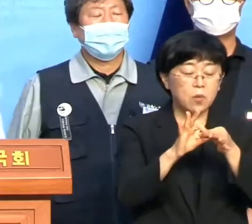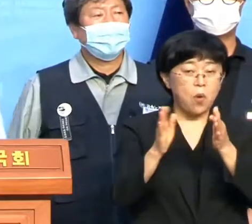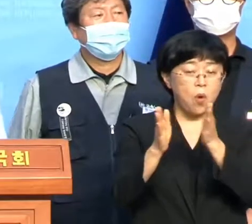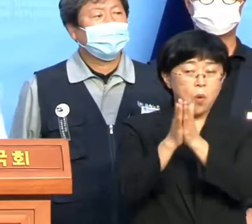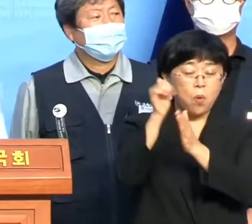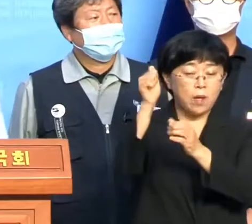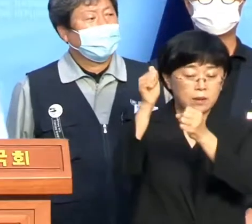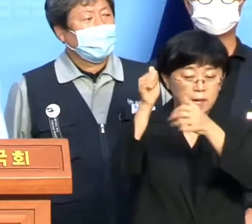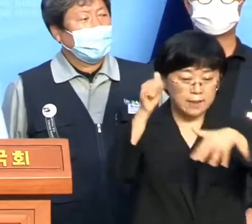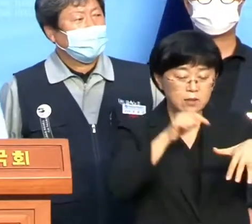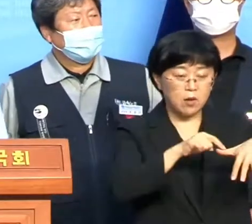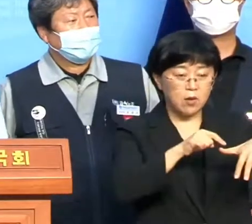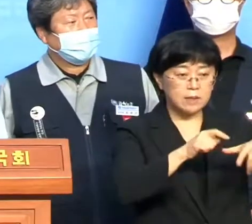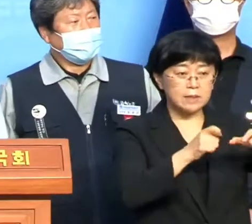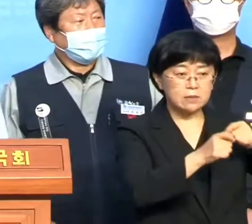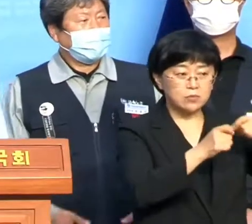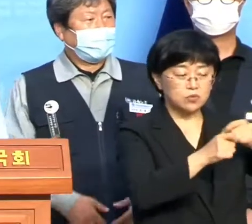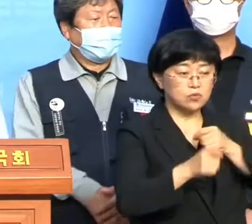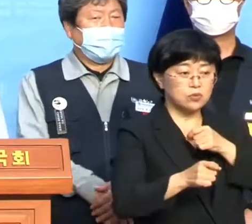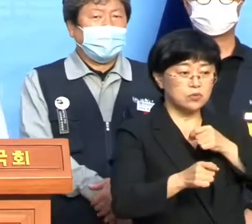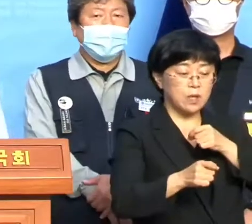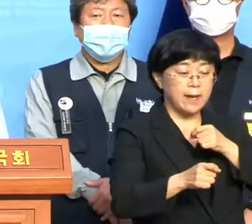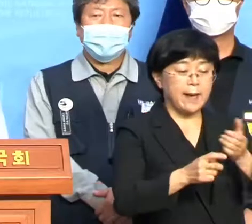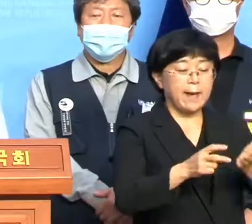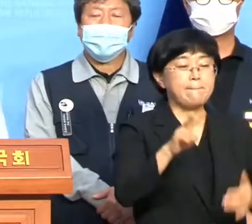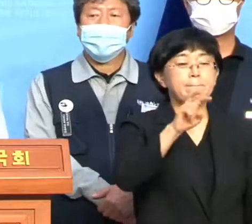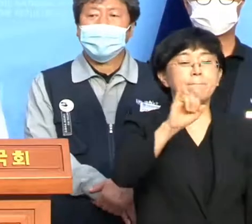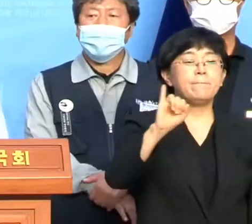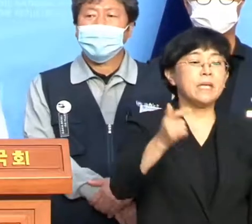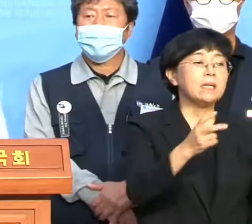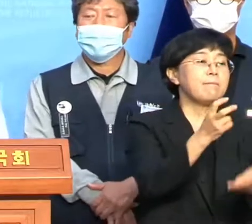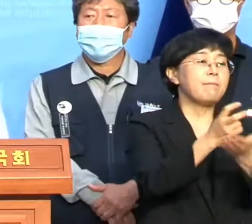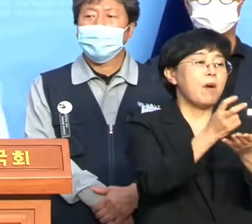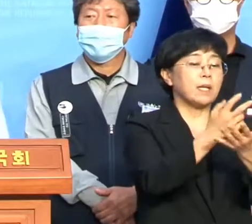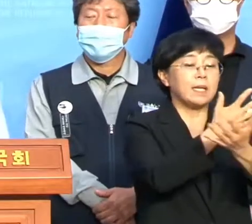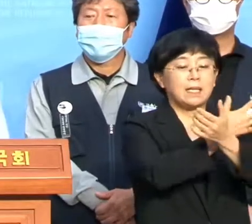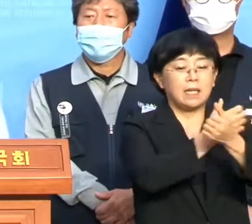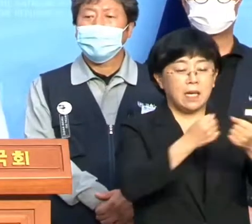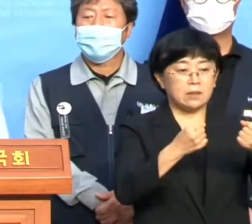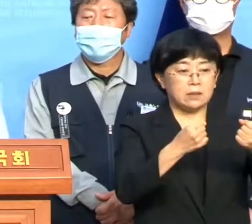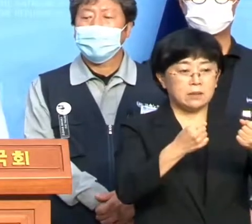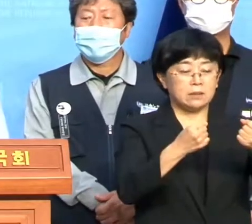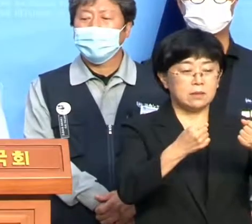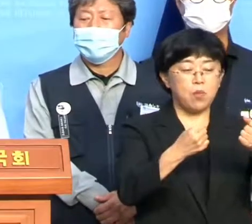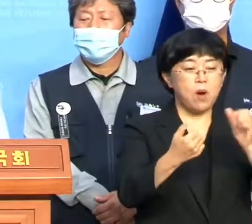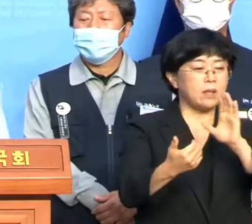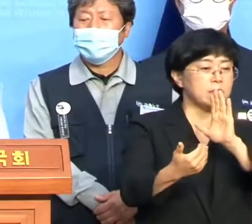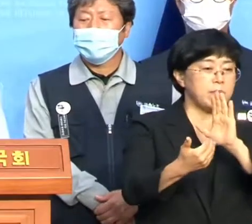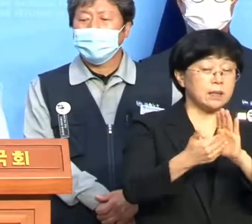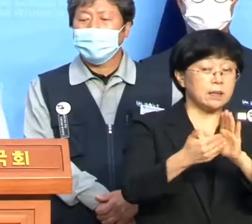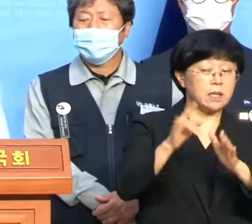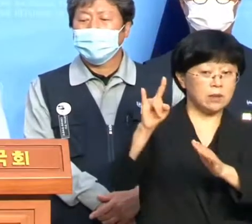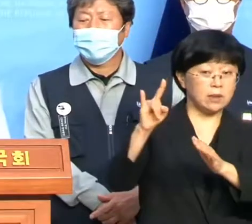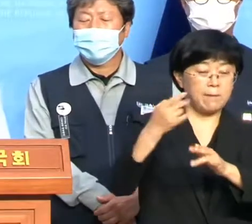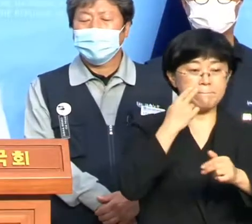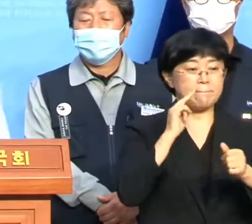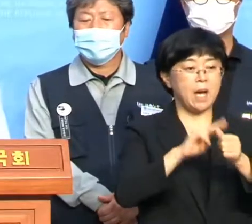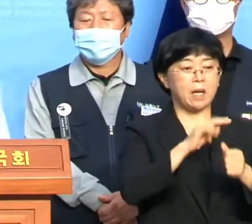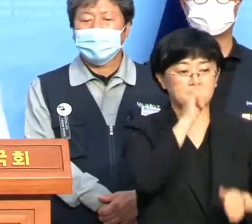관계에서 어이 이 미 법사의 계약 의 원칙을 정면으로 도전하고 있습니다 현대중공업이